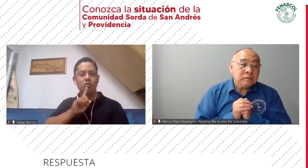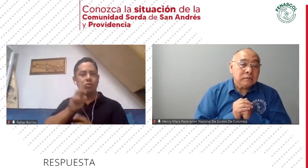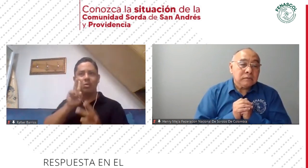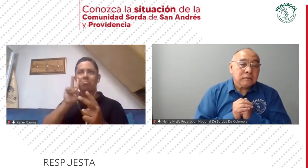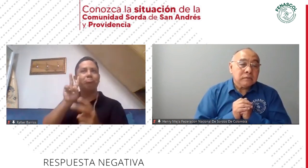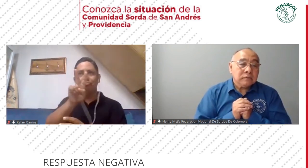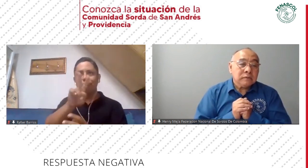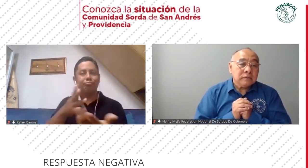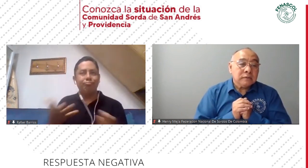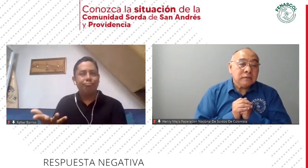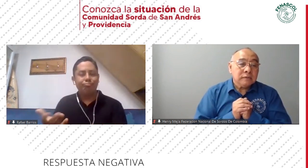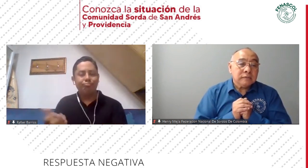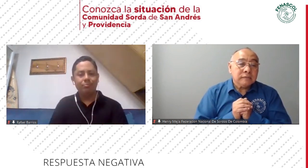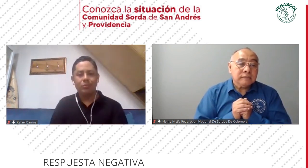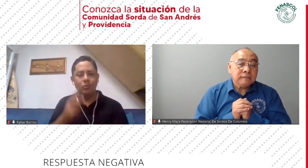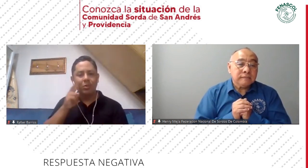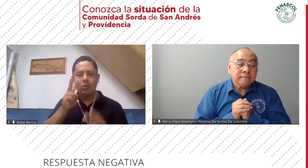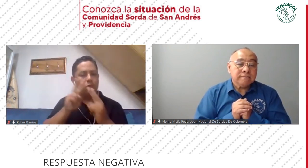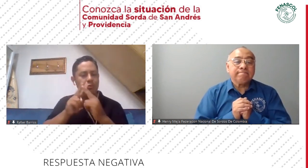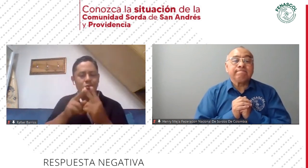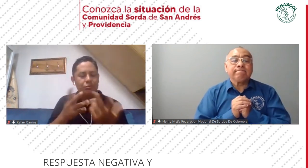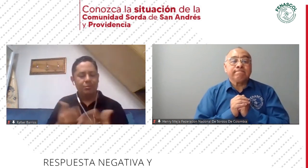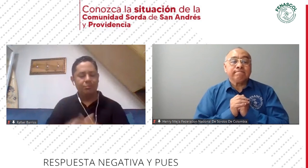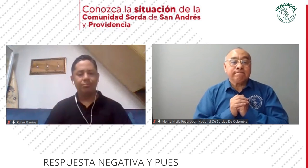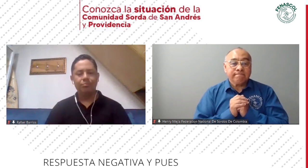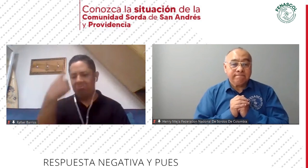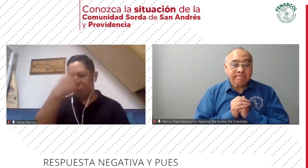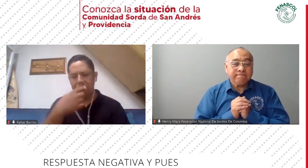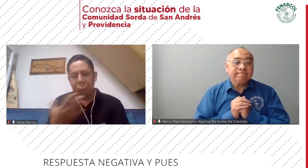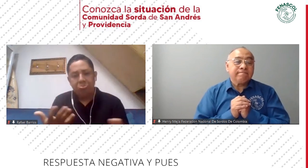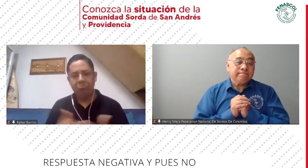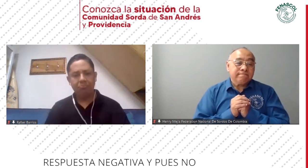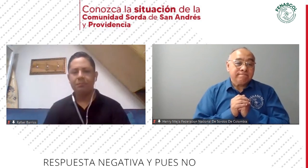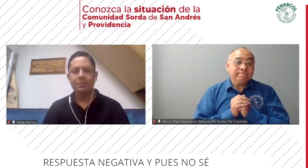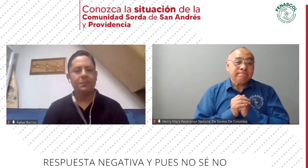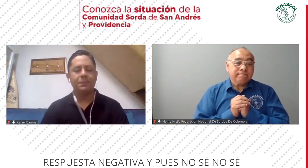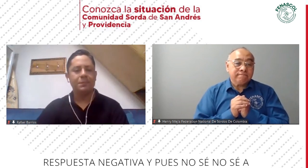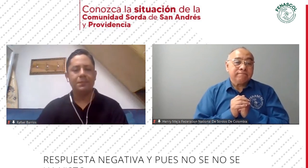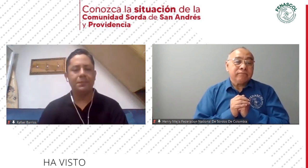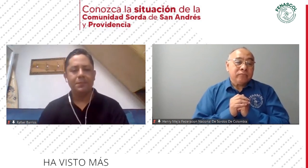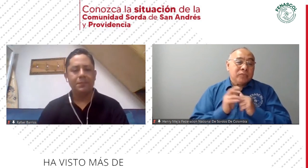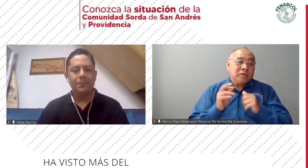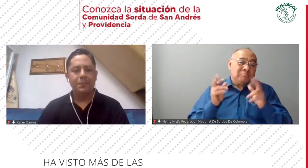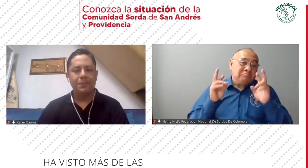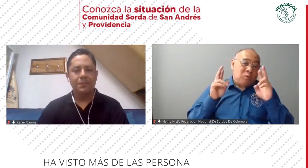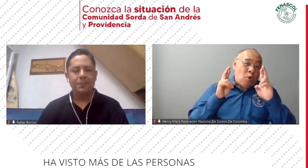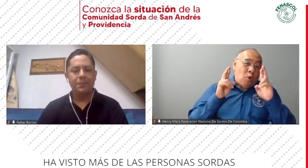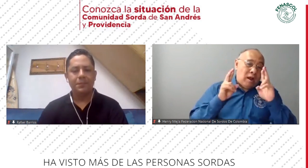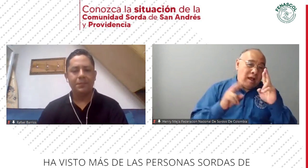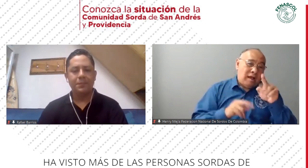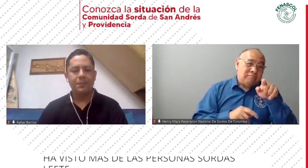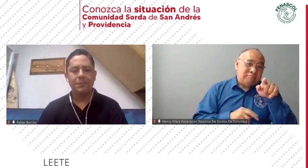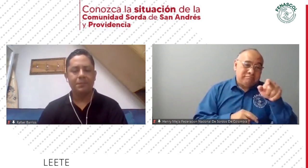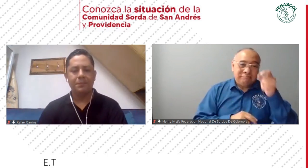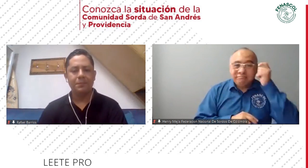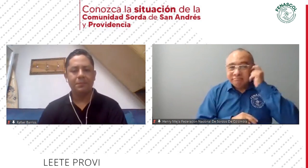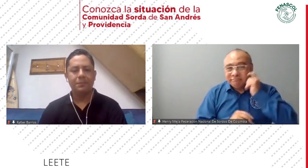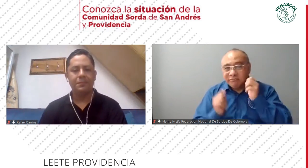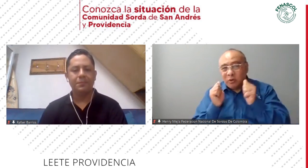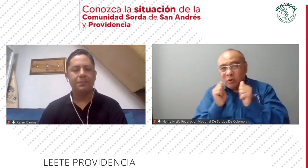respuesta negativa y pues no sé no se ha visto más de las personas sordas de